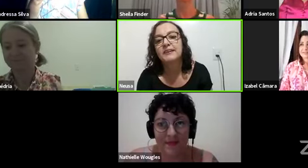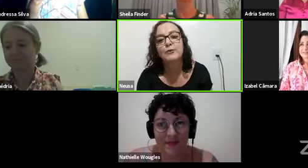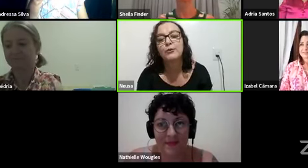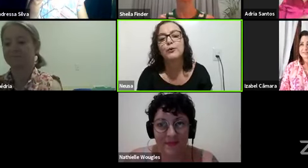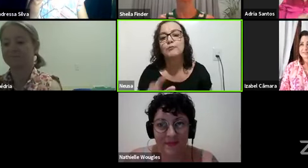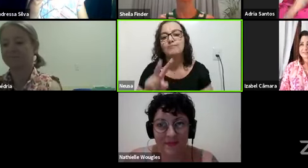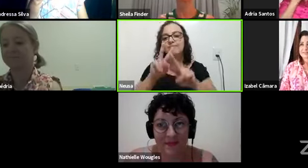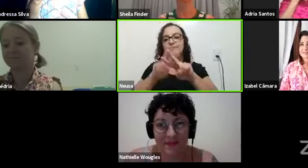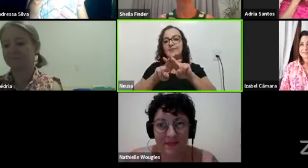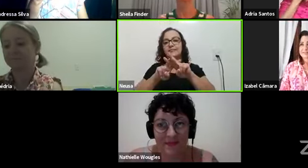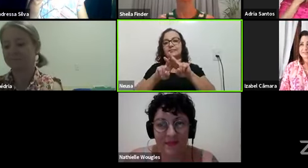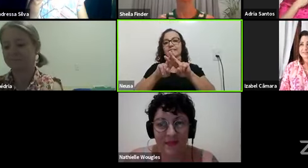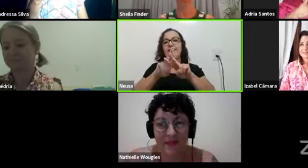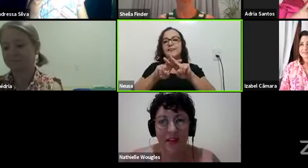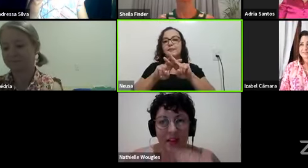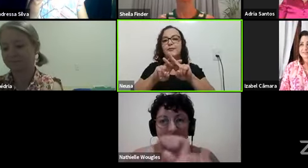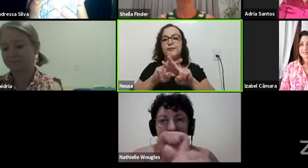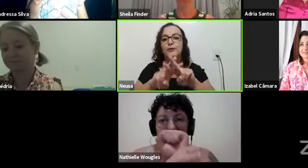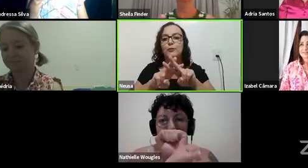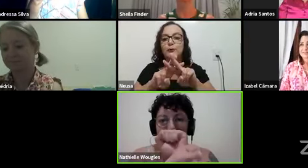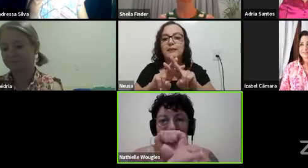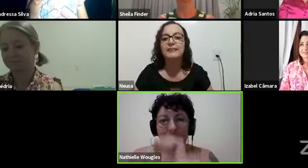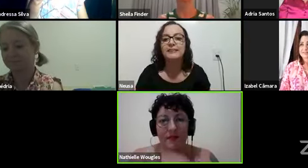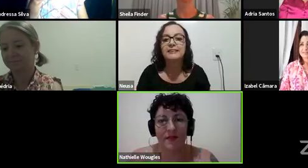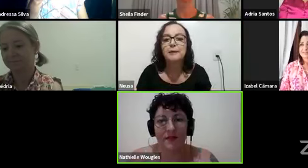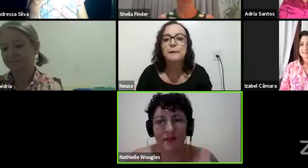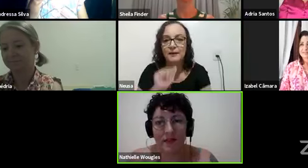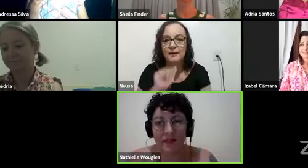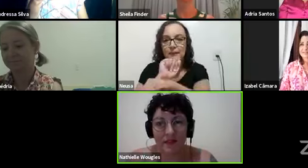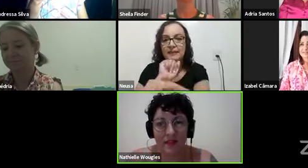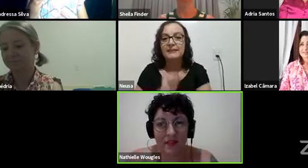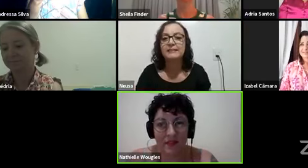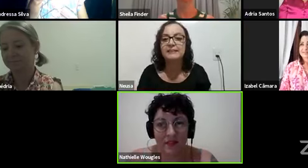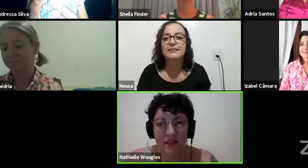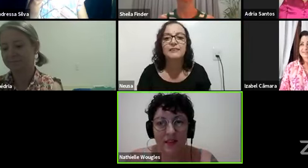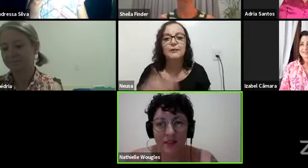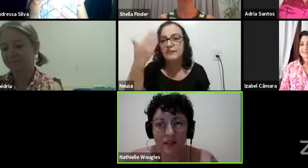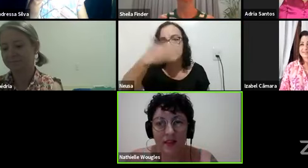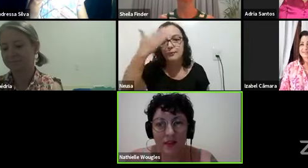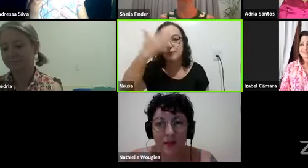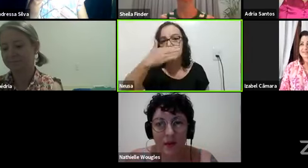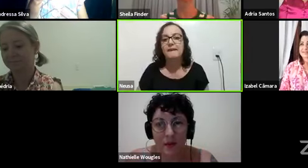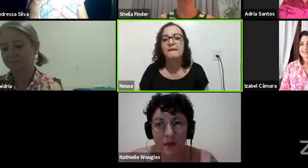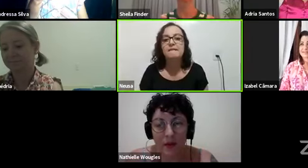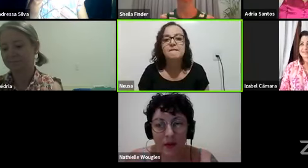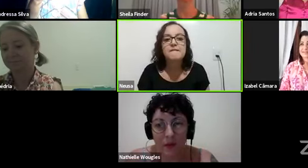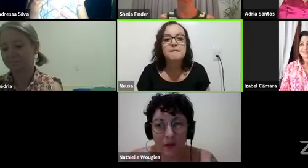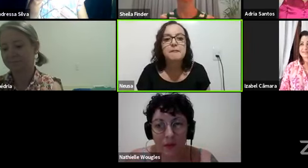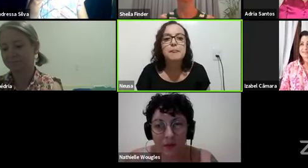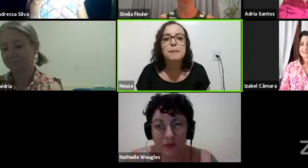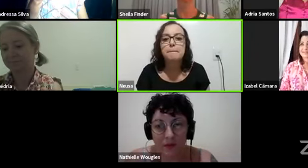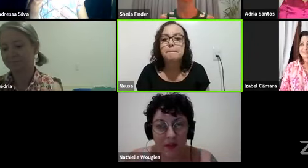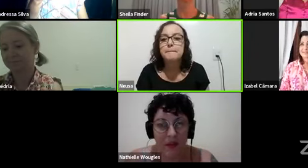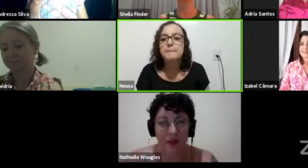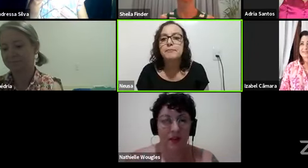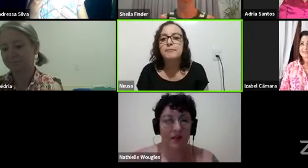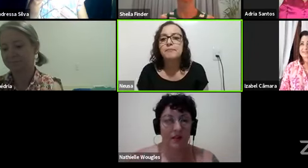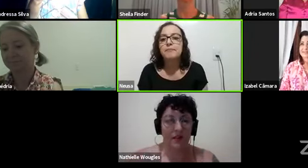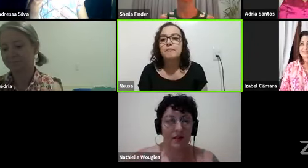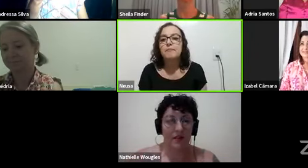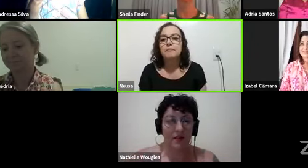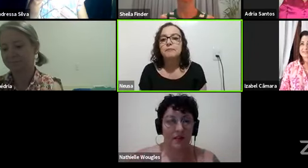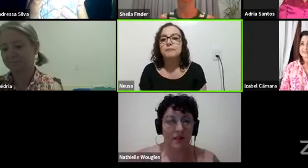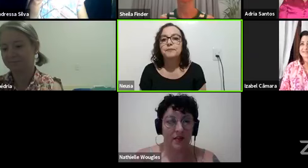Ó, travou. Tá travando. Parou. Parou, né? Eu não consigo ver.